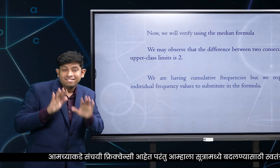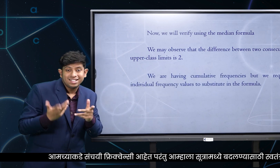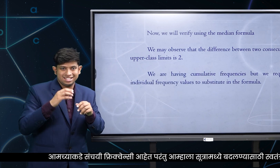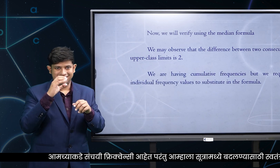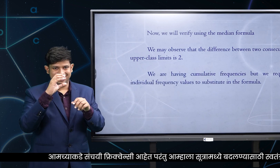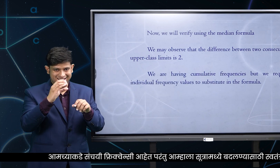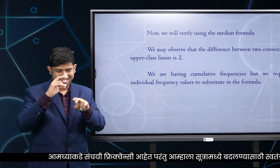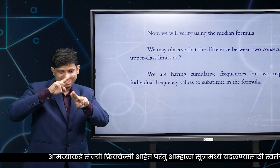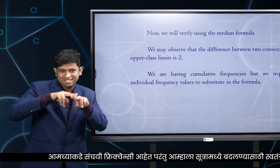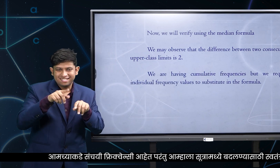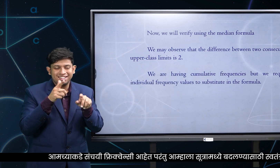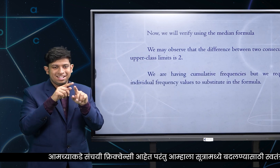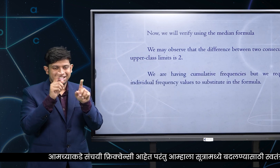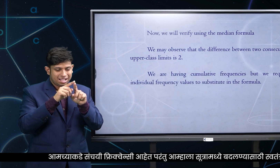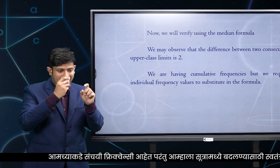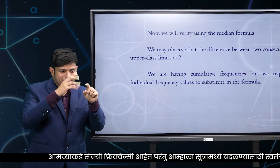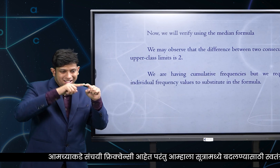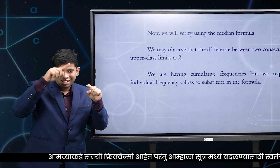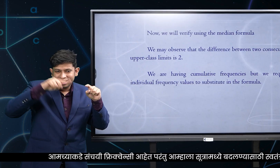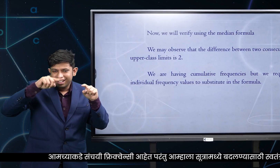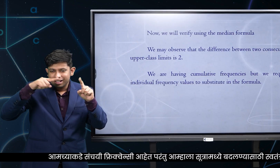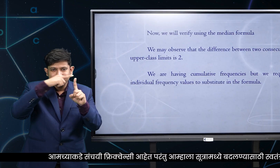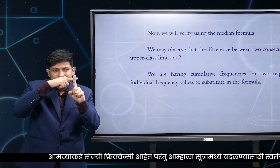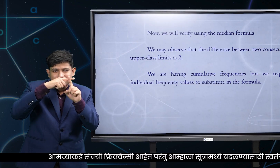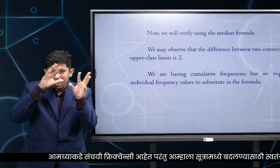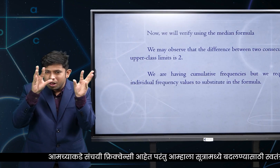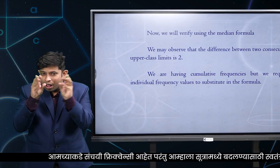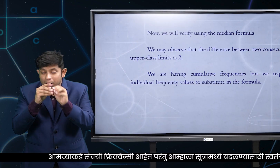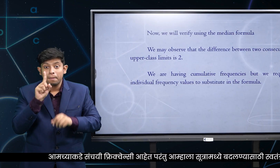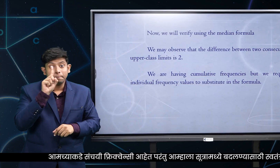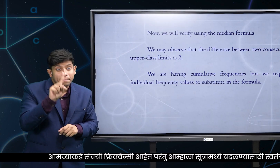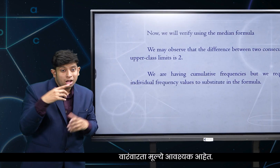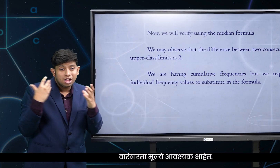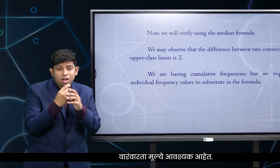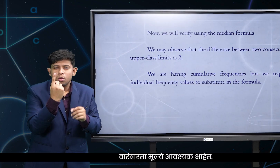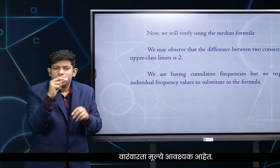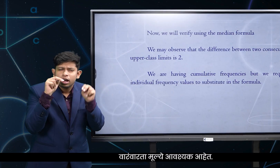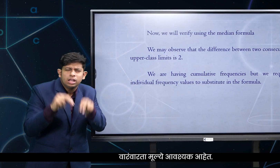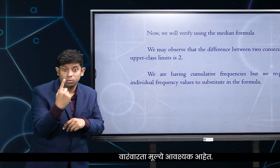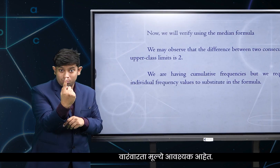आमच्याकडे संचयी फ्रिक्वेन्सी आहेत, परंतु आम्हाला सूत्रामध्ये बदलण्यासाठी स्वतंत्र वारंवारता मूल्य आवश्यक